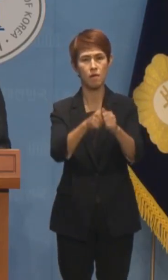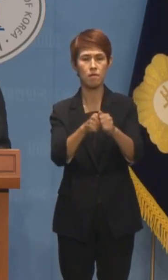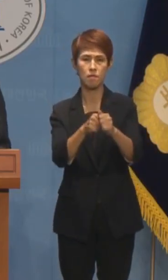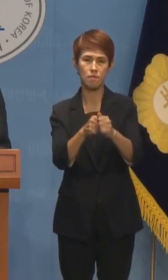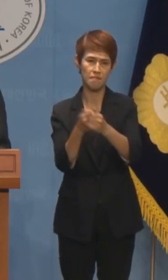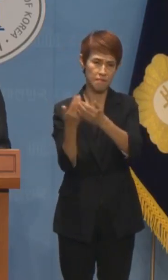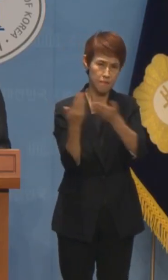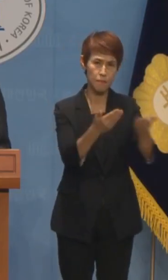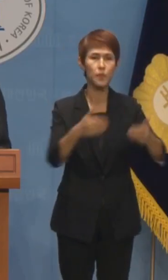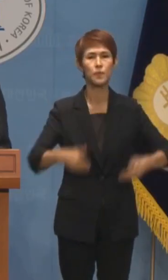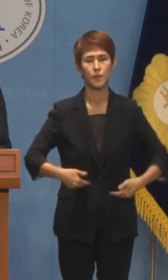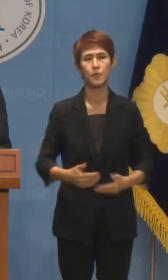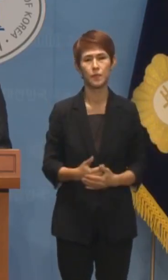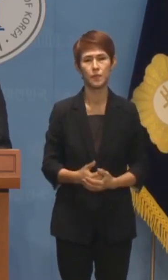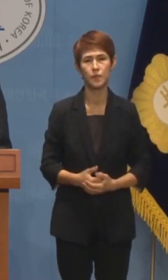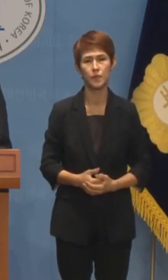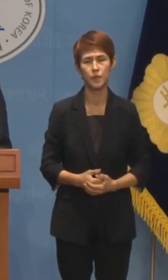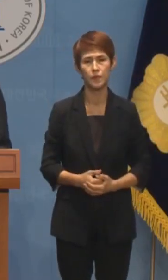합니다.